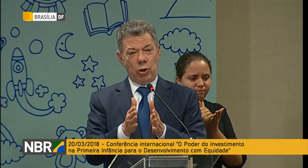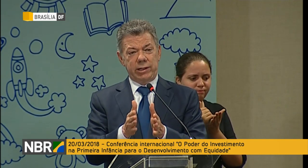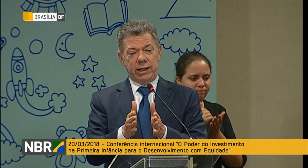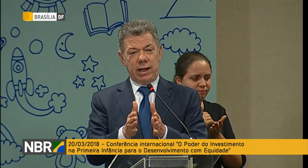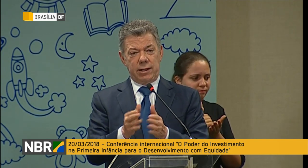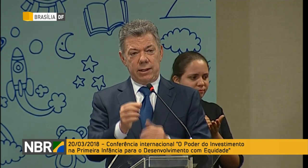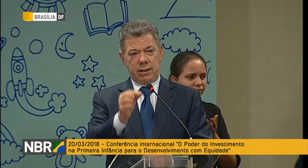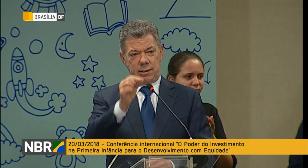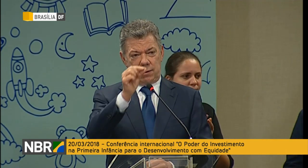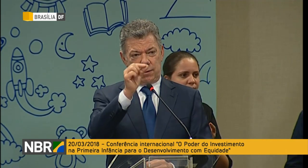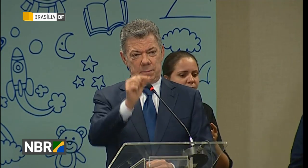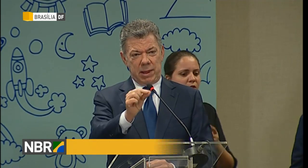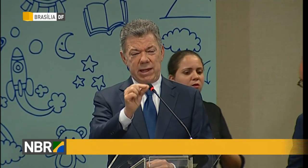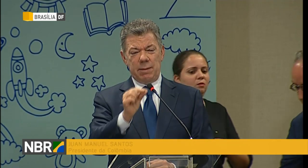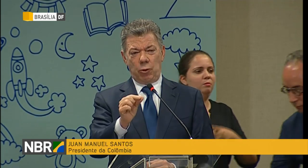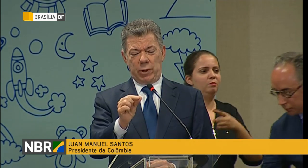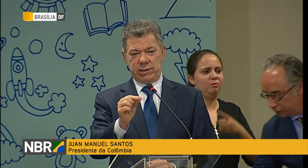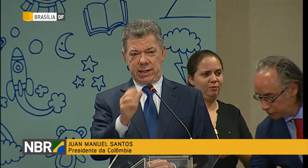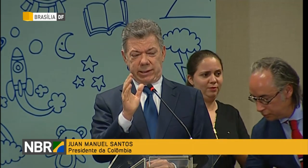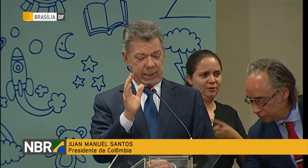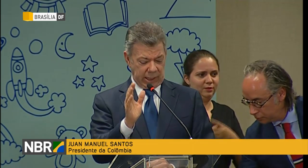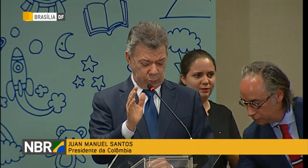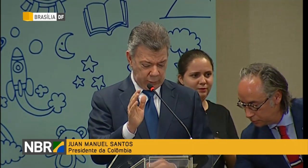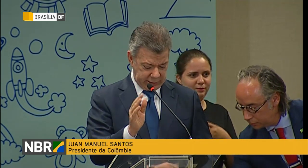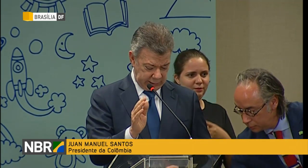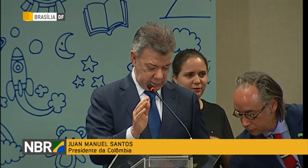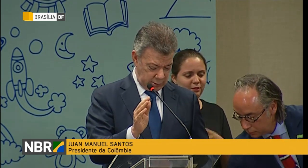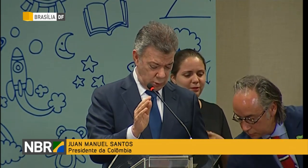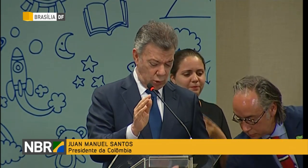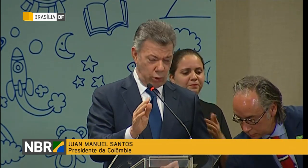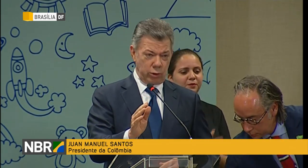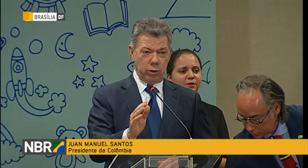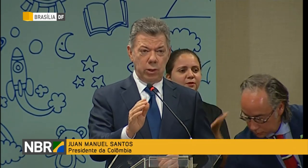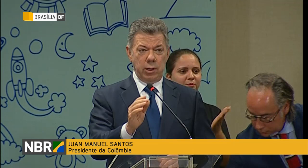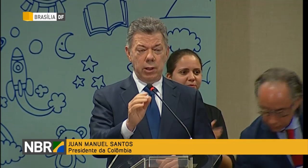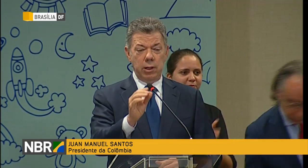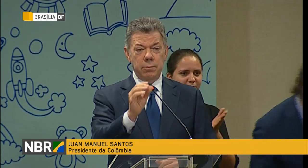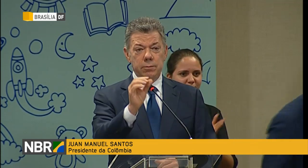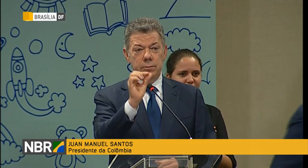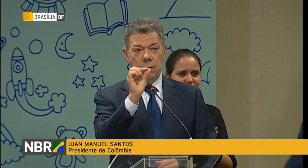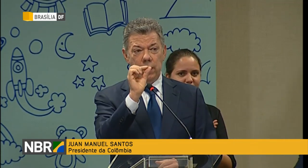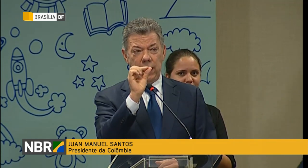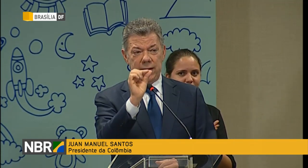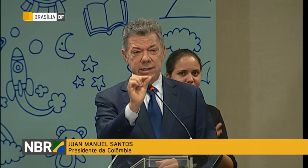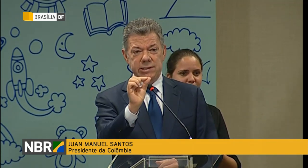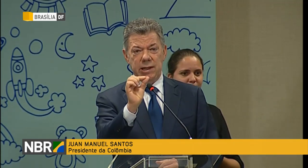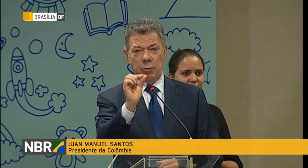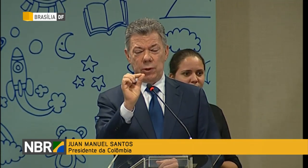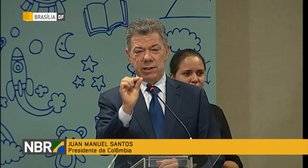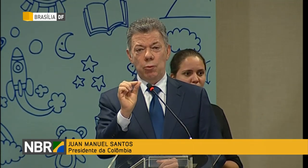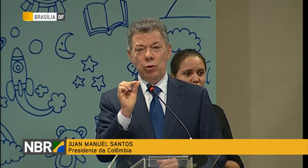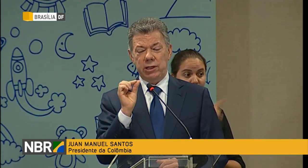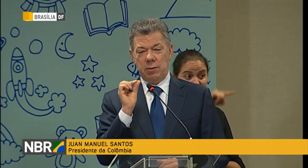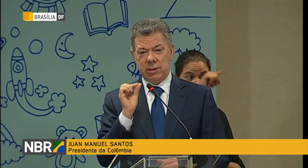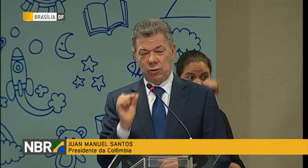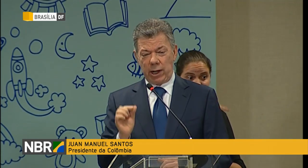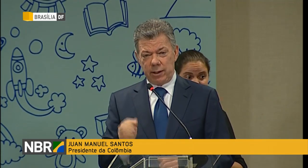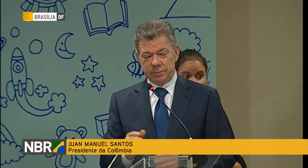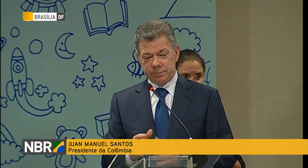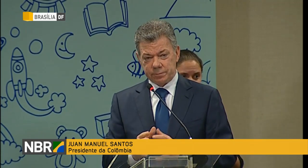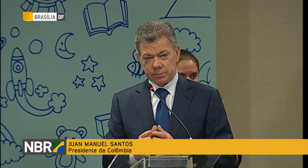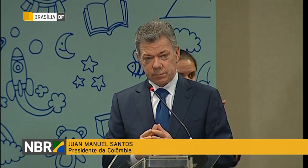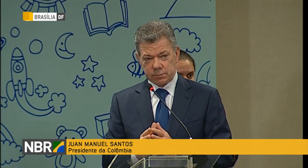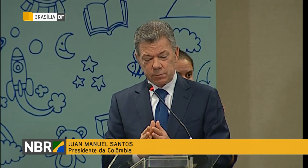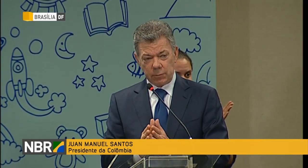essa política de medir a pobreza e atacar a pobreza com o índice de